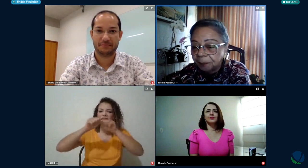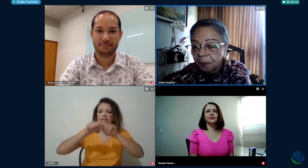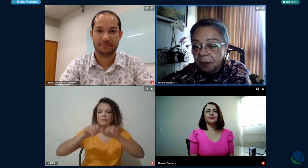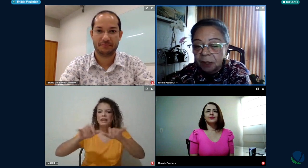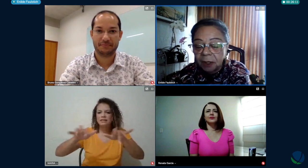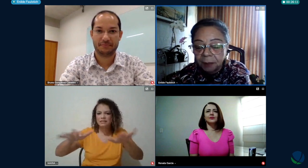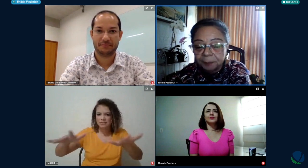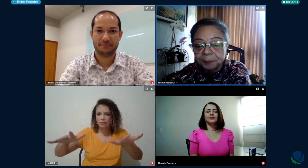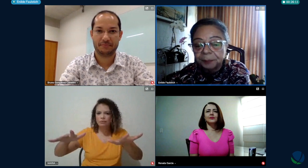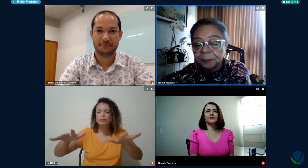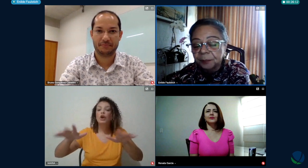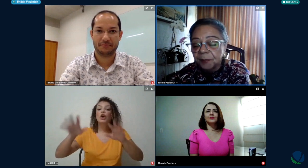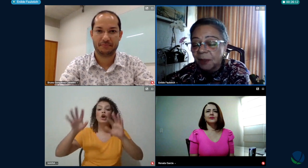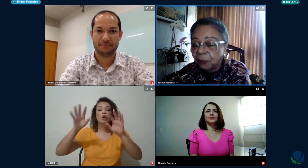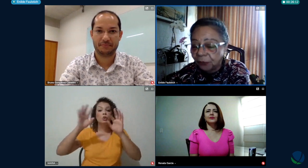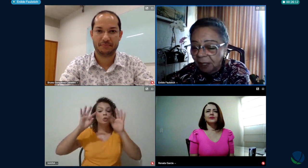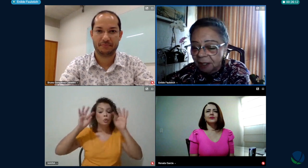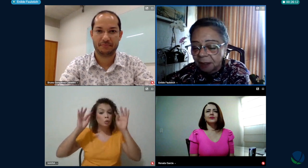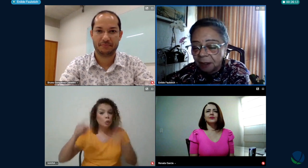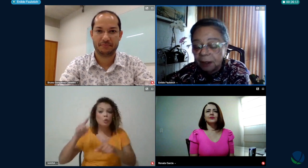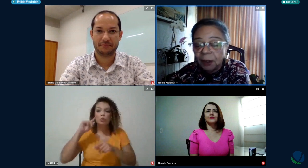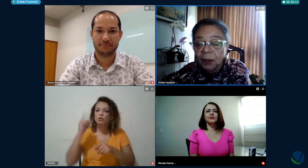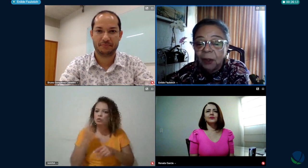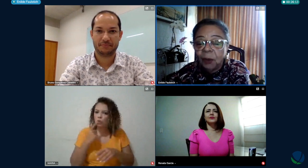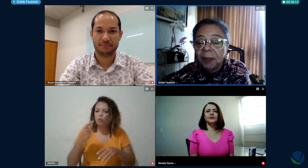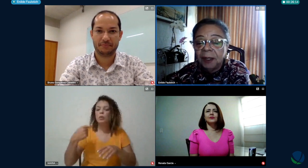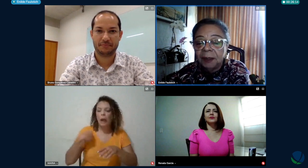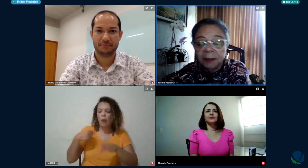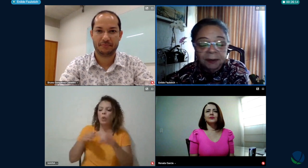consciência de que fazem